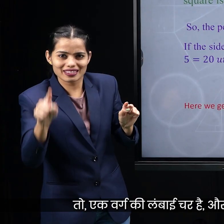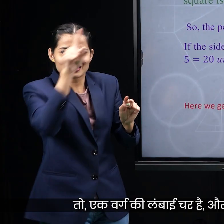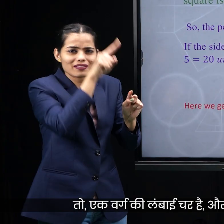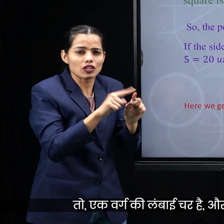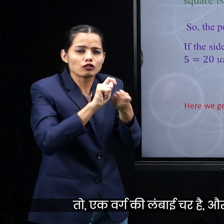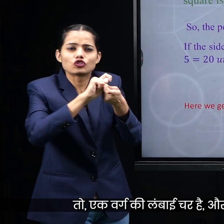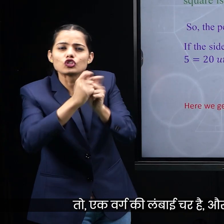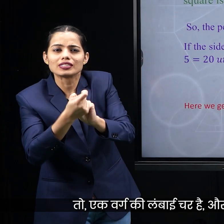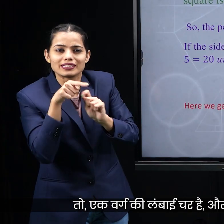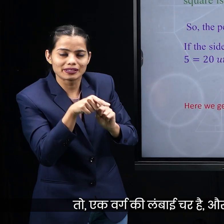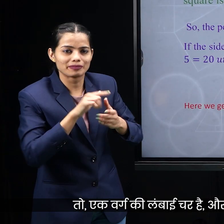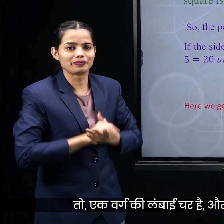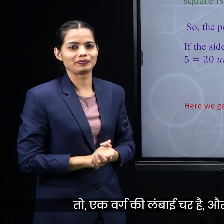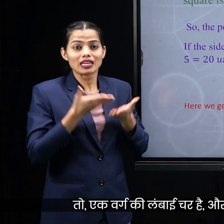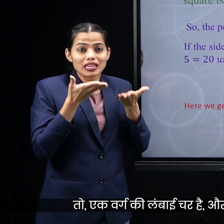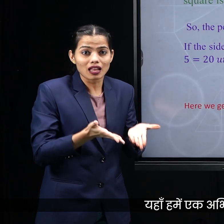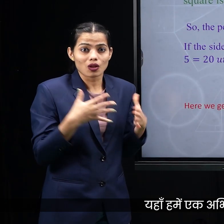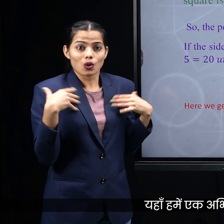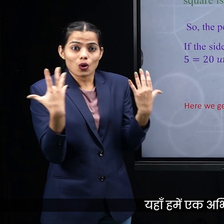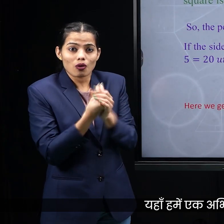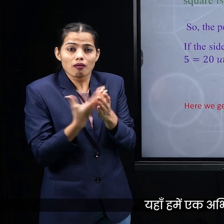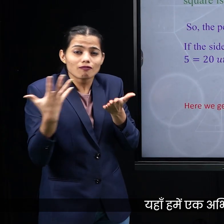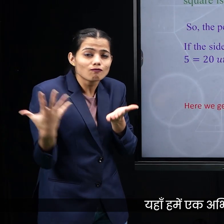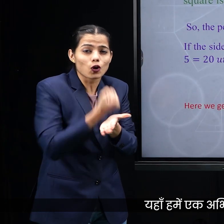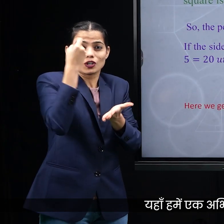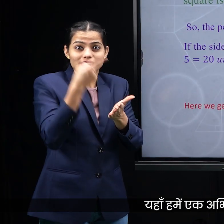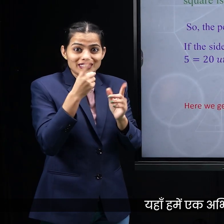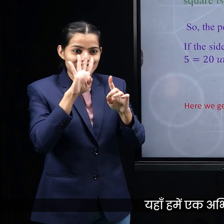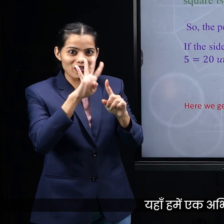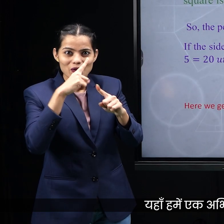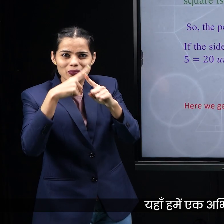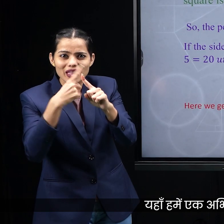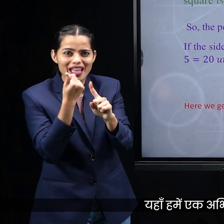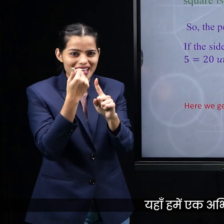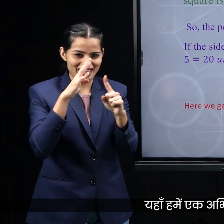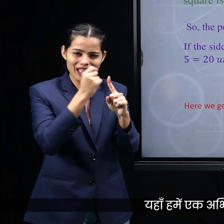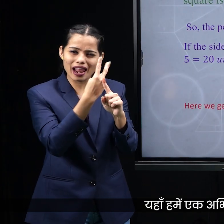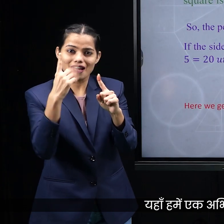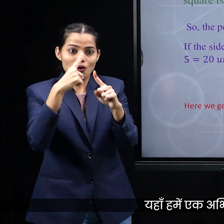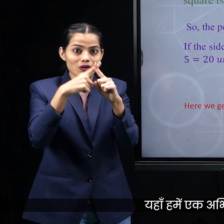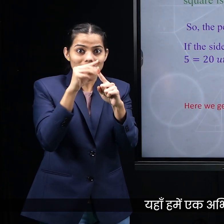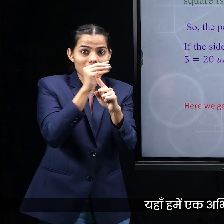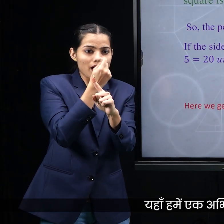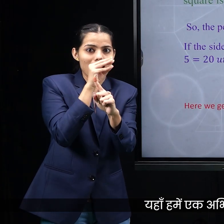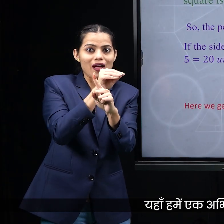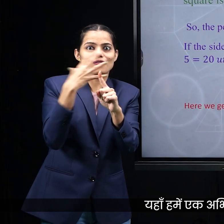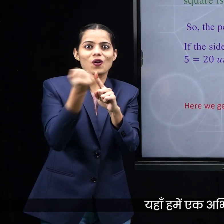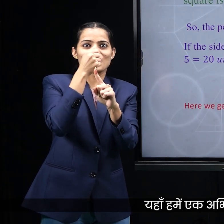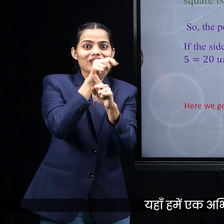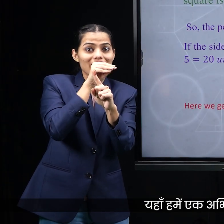के आधार पर यहाँ हमें एक अभिव्यक्ति 4x मिलता है